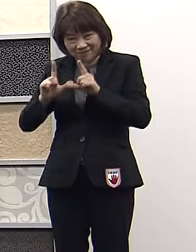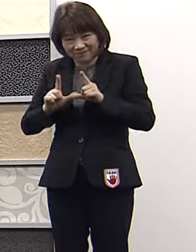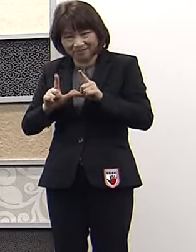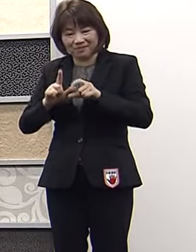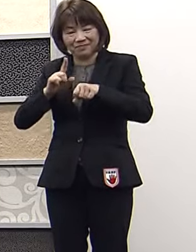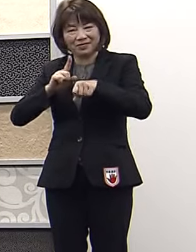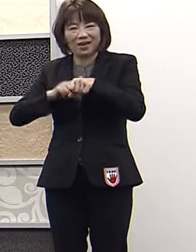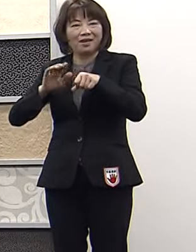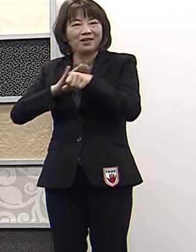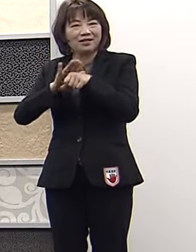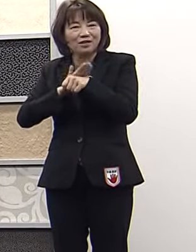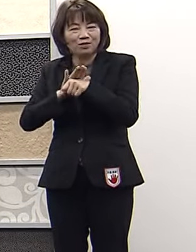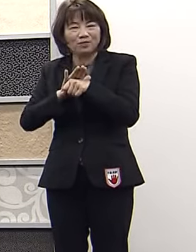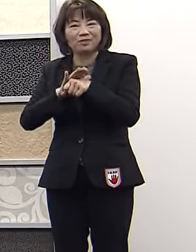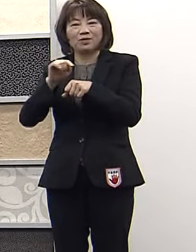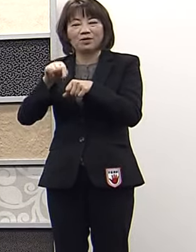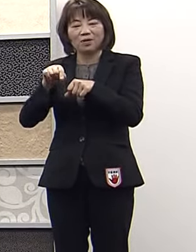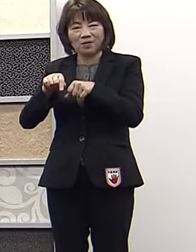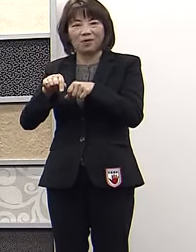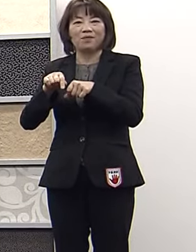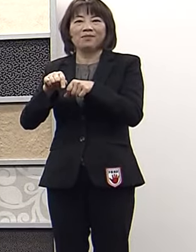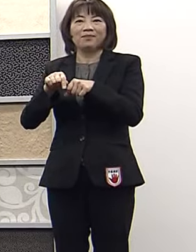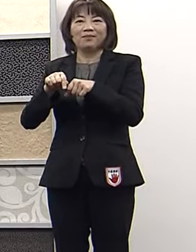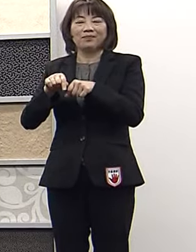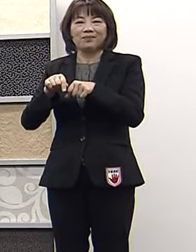早期に社会が介入できるような、こんなような